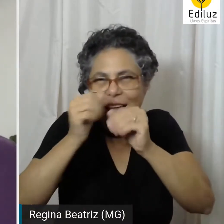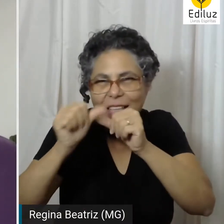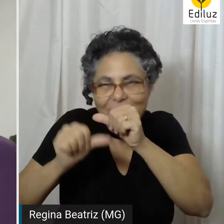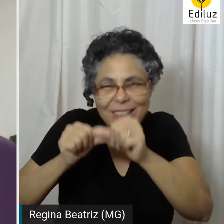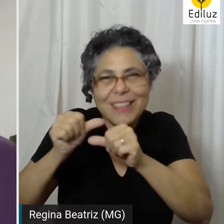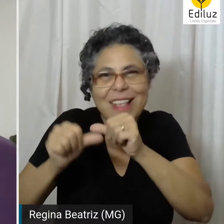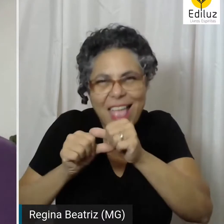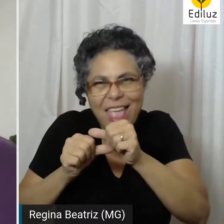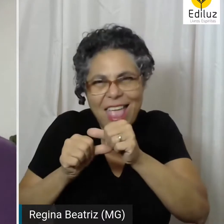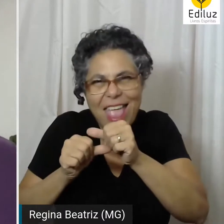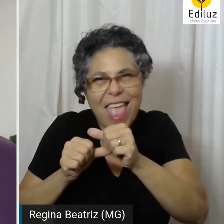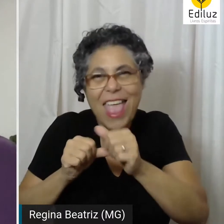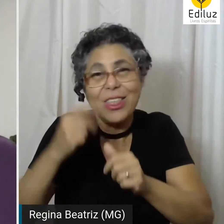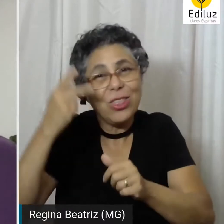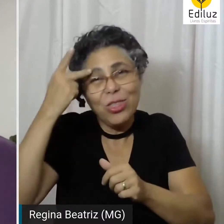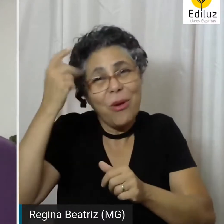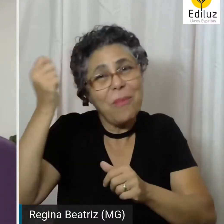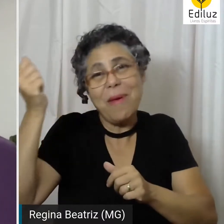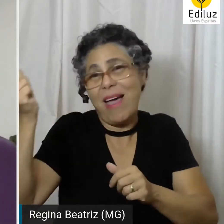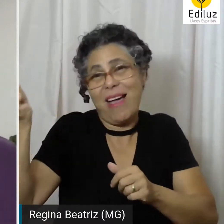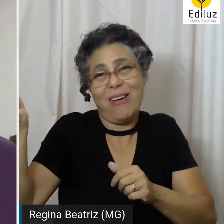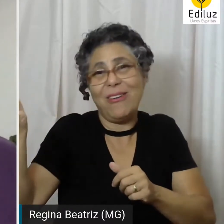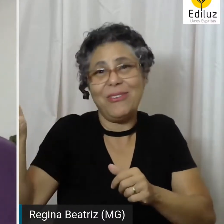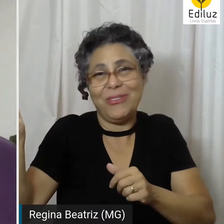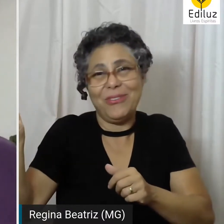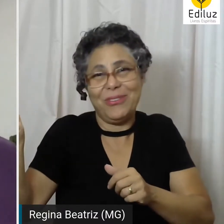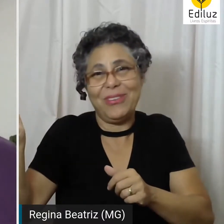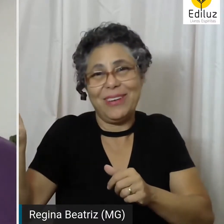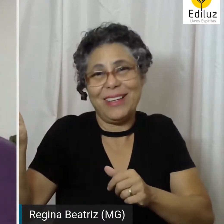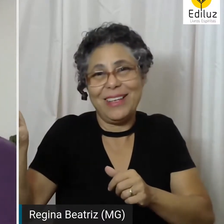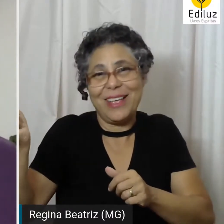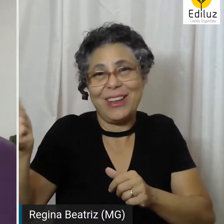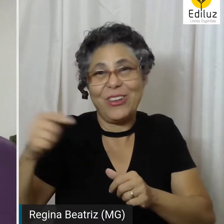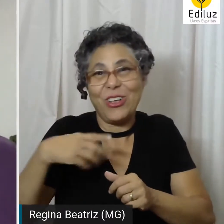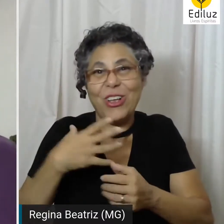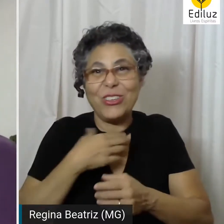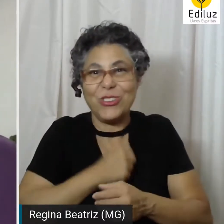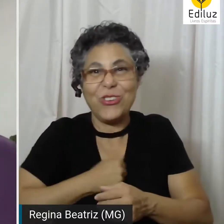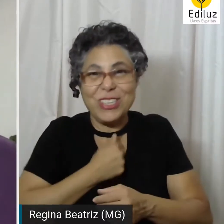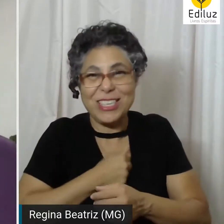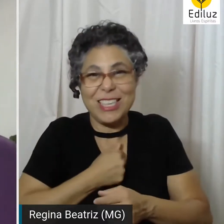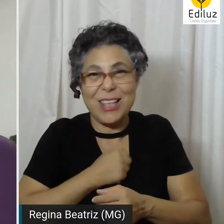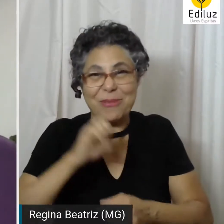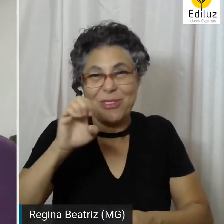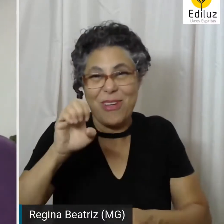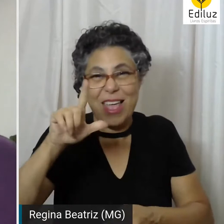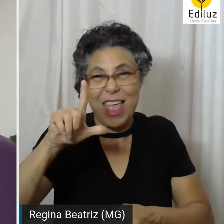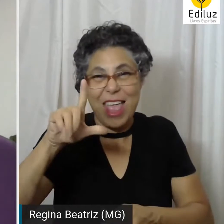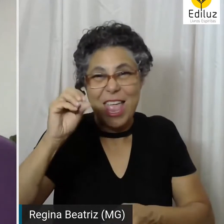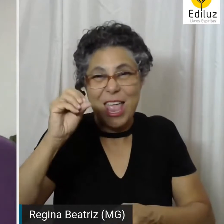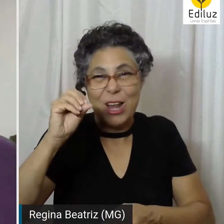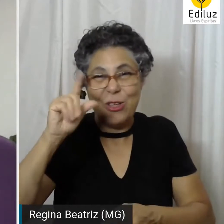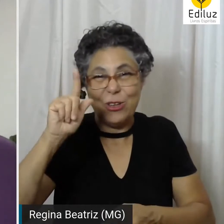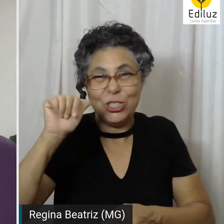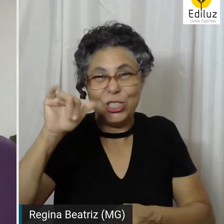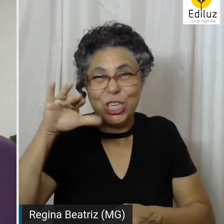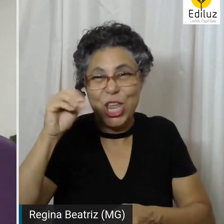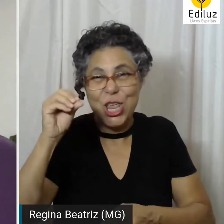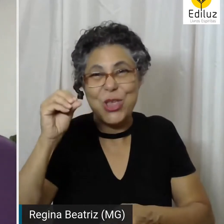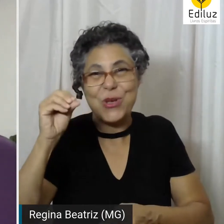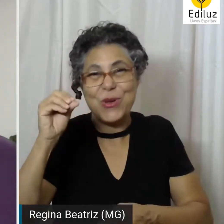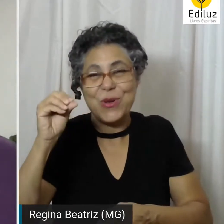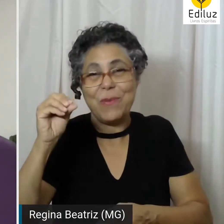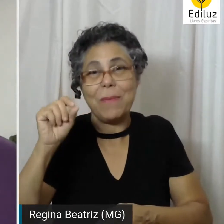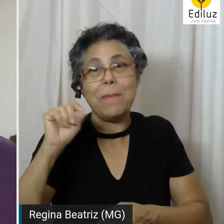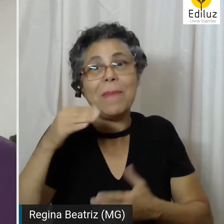da natureza humana regozijar-se com os elogios, mas já se diz que o elogio é para